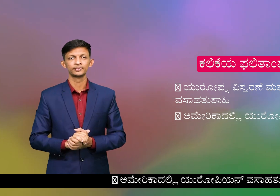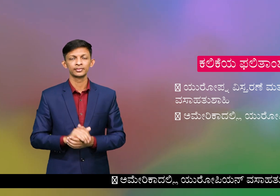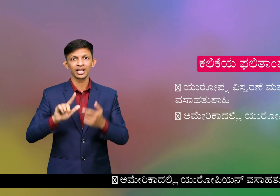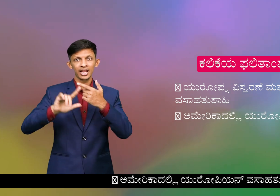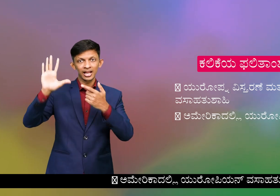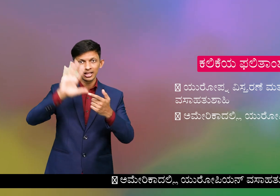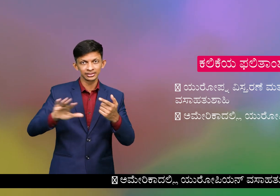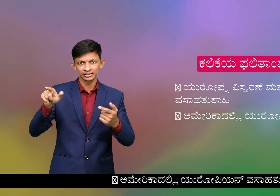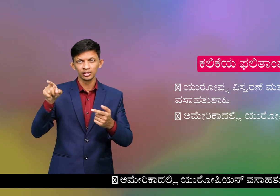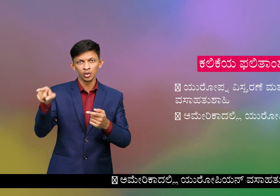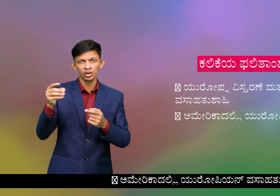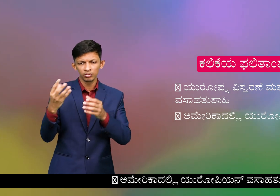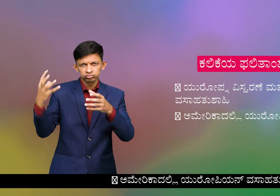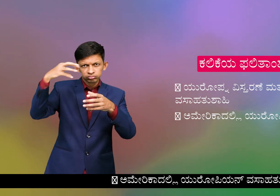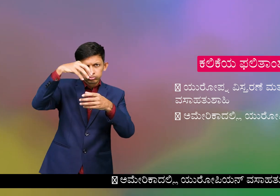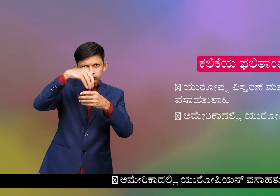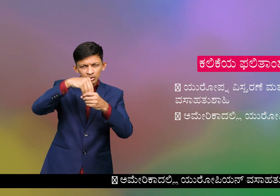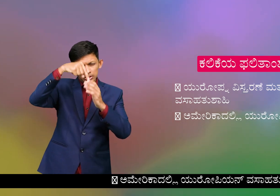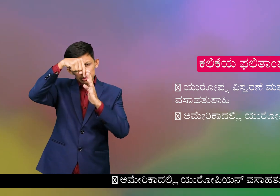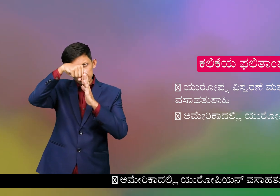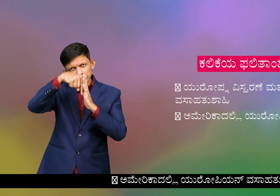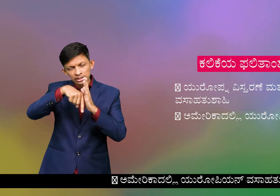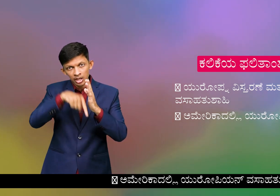ಅಮೆರಿಕದಲ್ಲಿ ಯುರೋಪಿನ ವಸಾಹತುಗಳು.